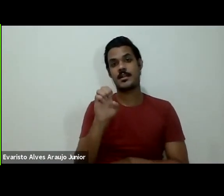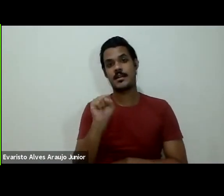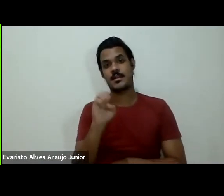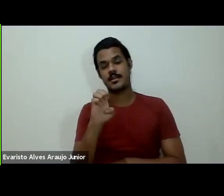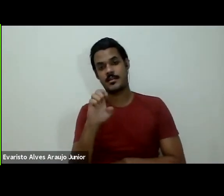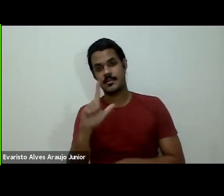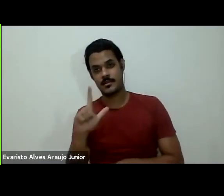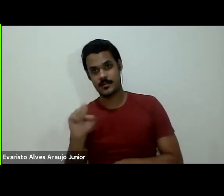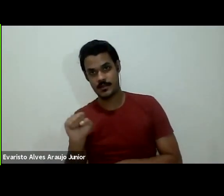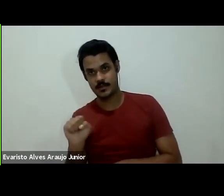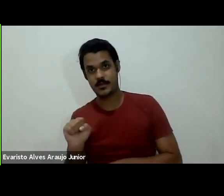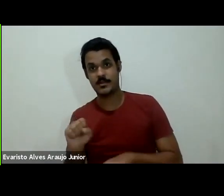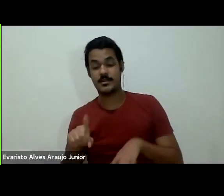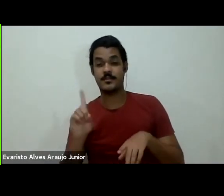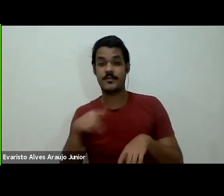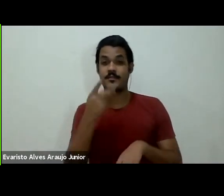bem,